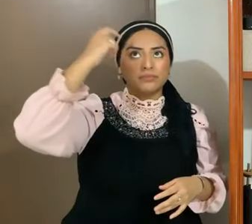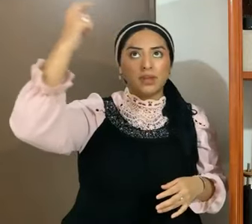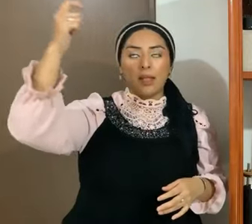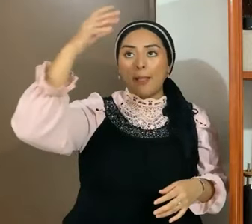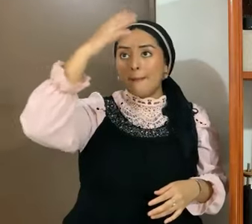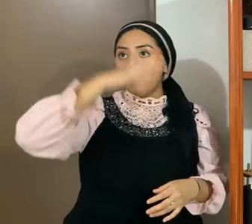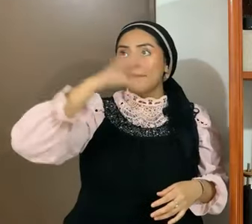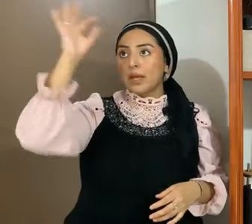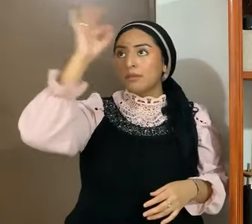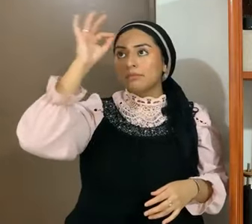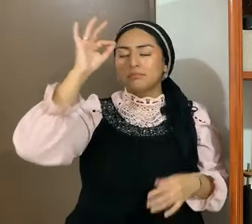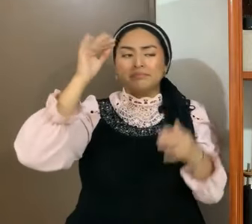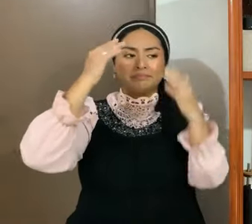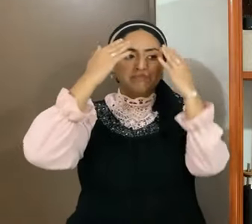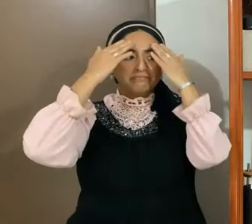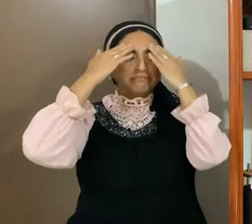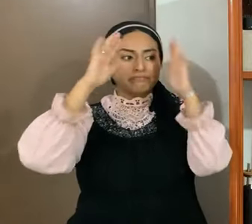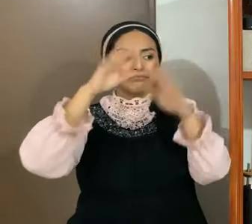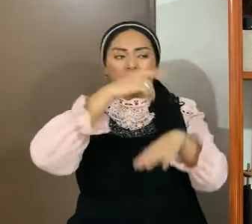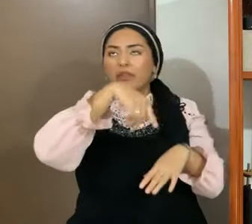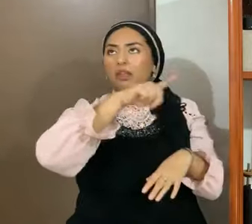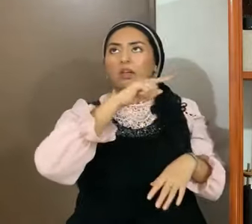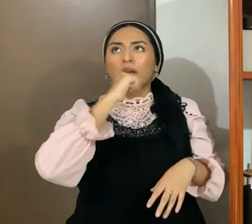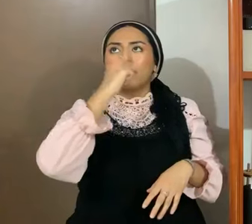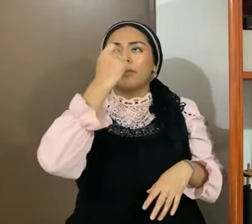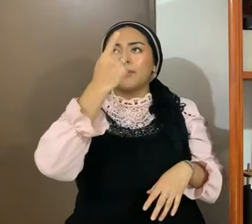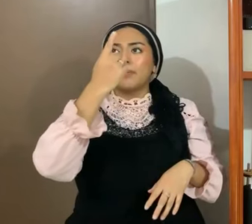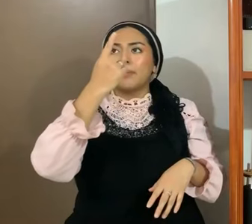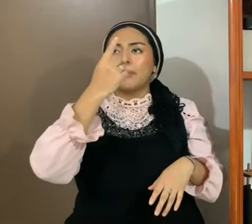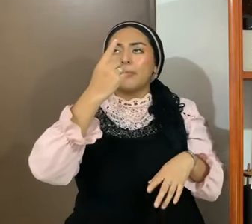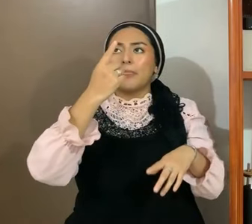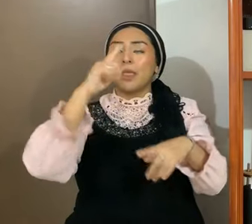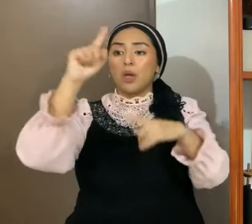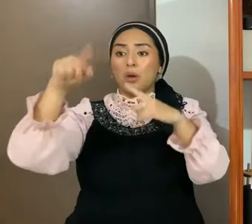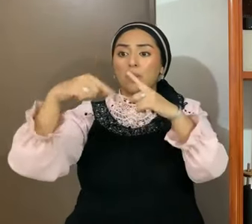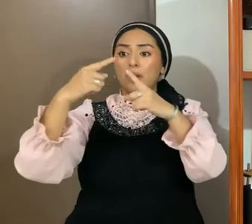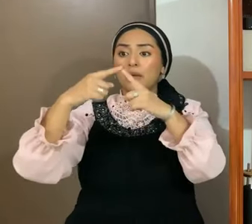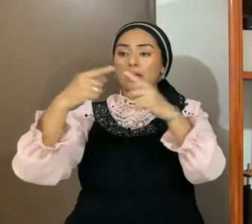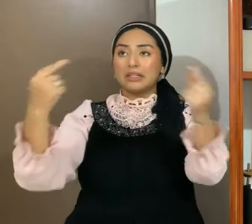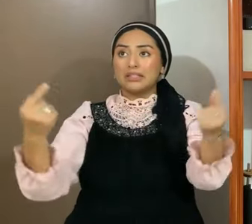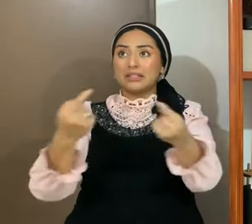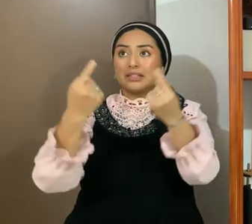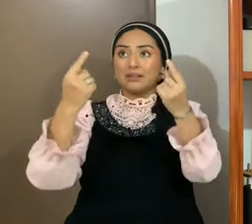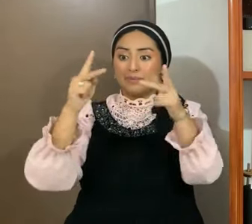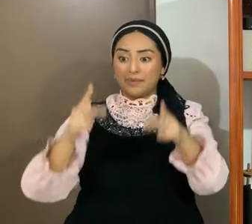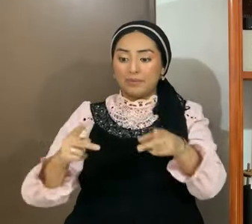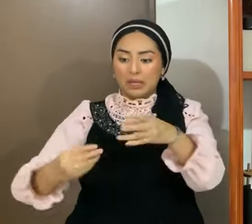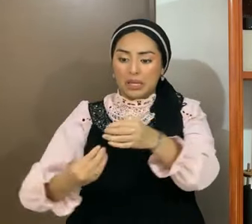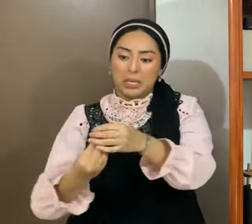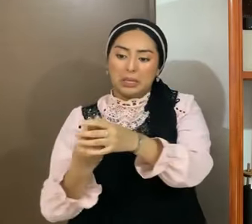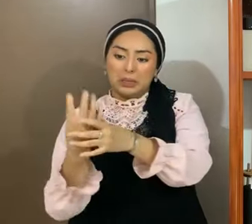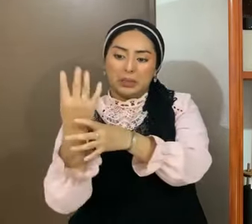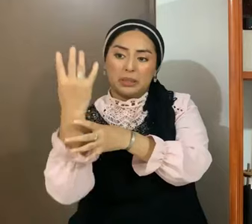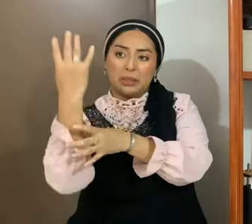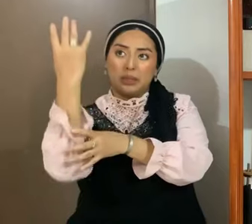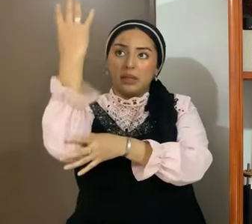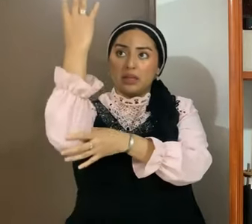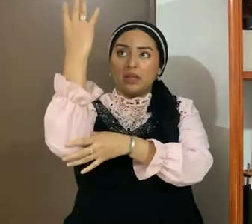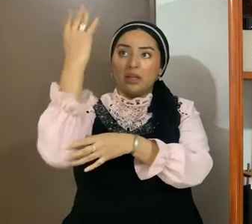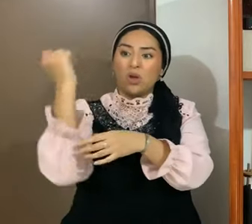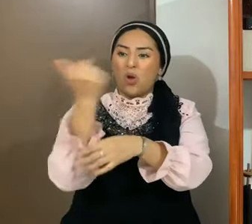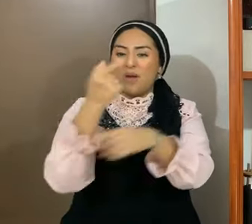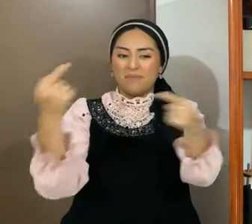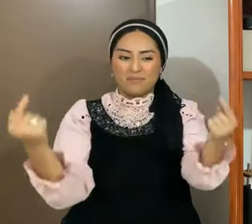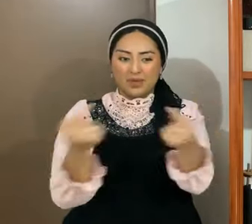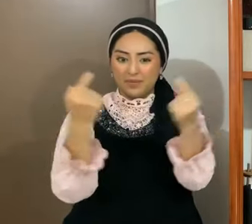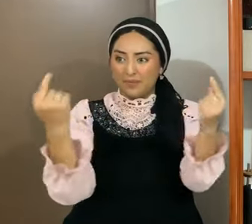El hombre necio no sabe y el insensato no entiende esto. Cuando brotan los impíos como la hierba y florecen todos los que